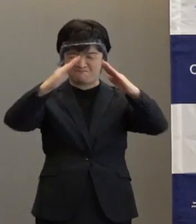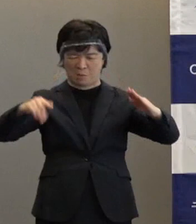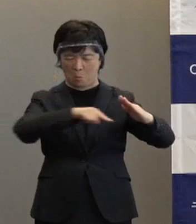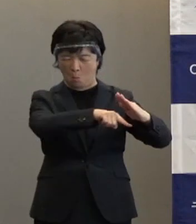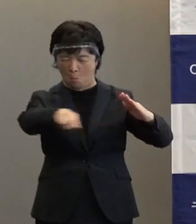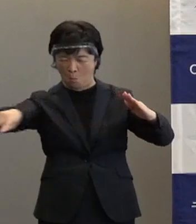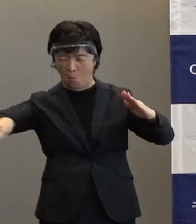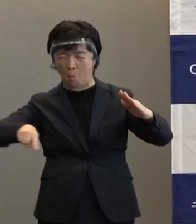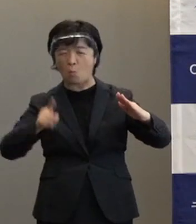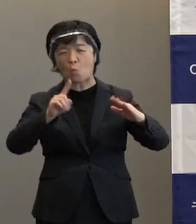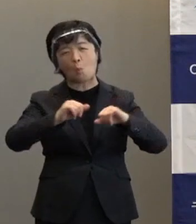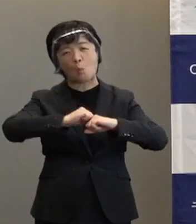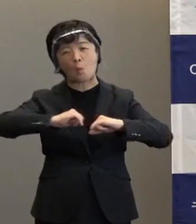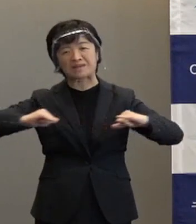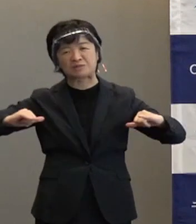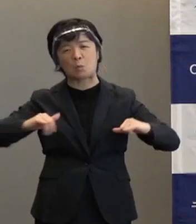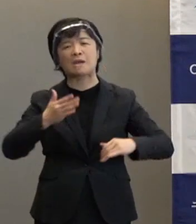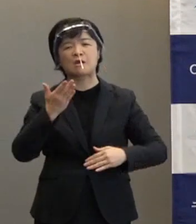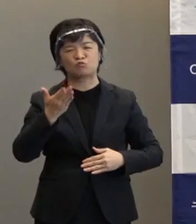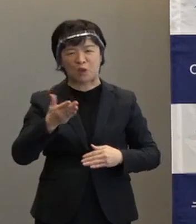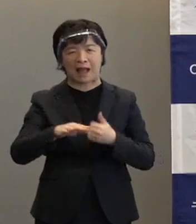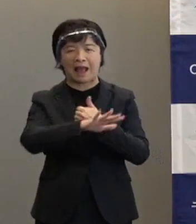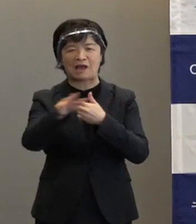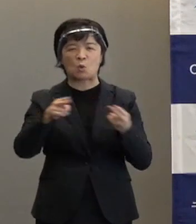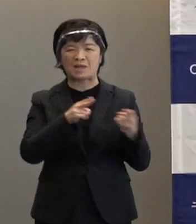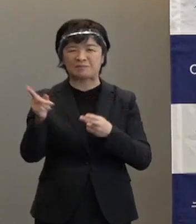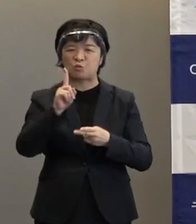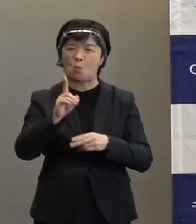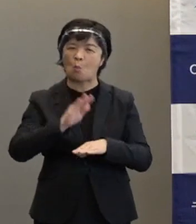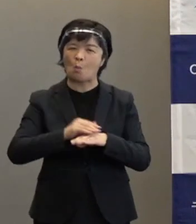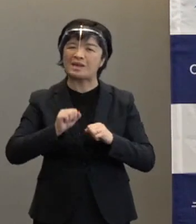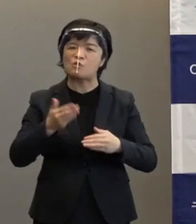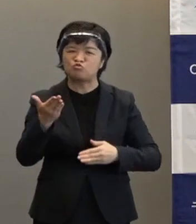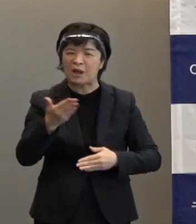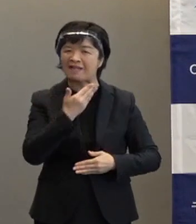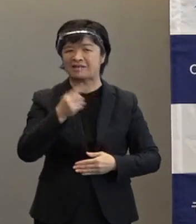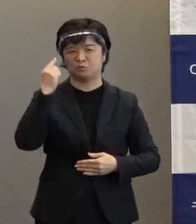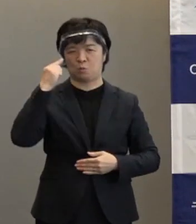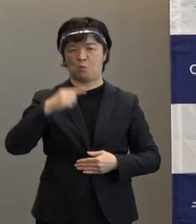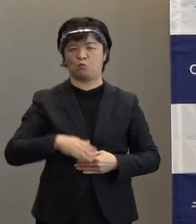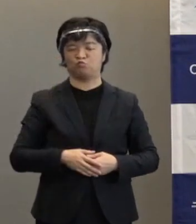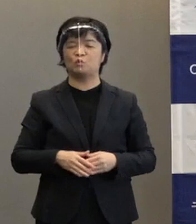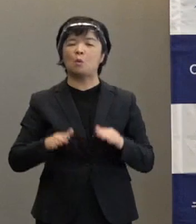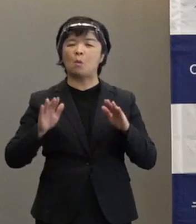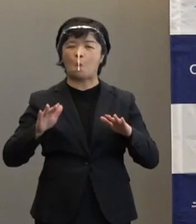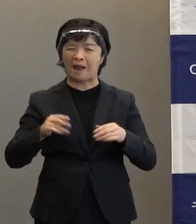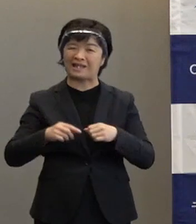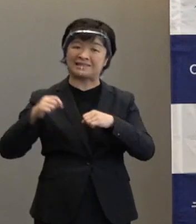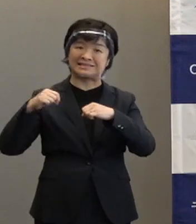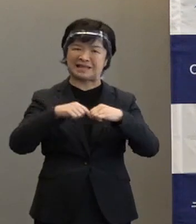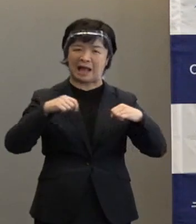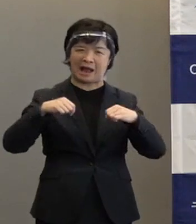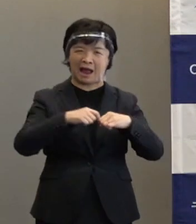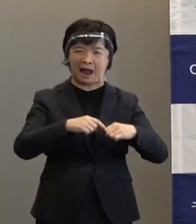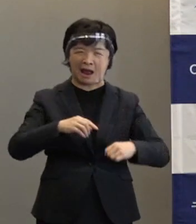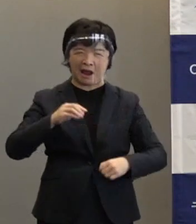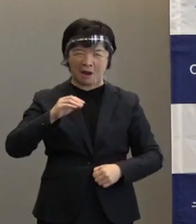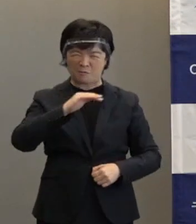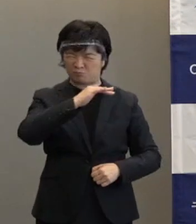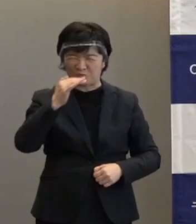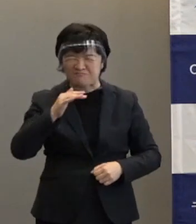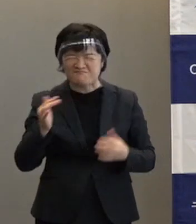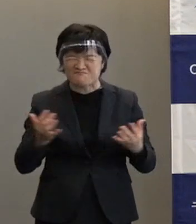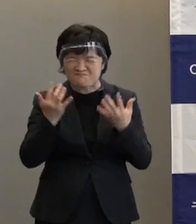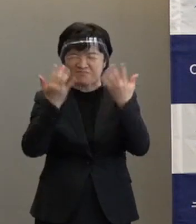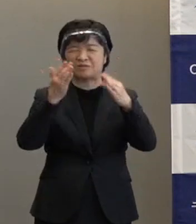うふうに整備をしていくかだというふうに思うんですね。例えばその今回サッカーは非常に盛り上がったわけですけれども、当然ながら